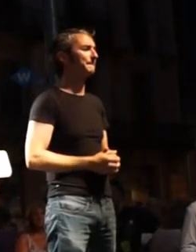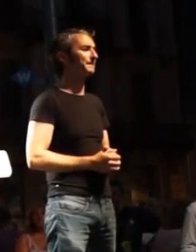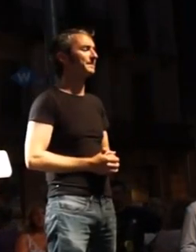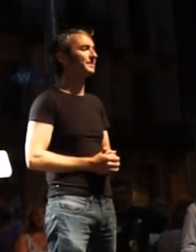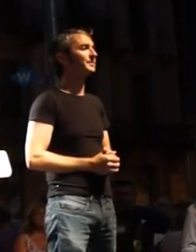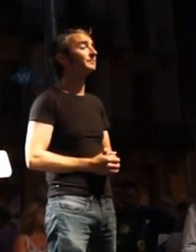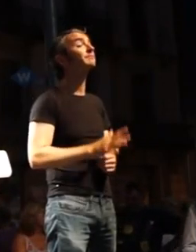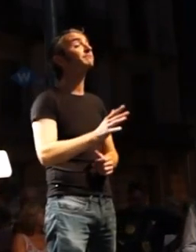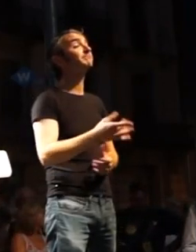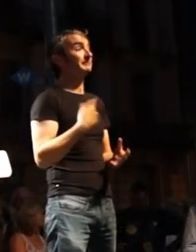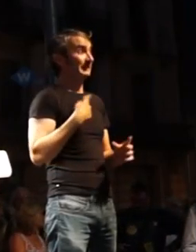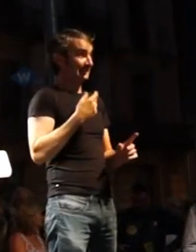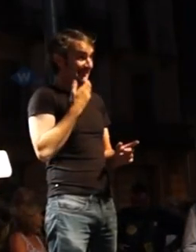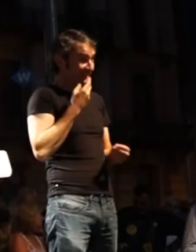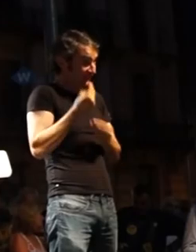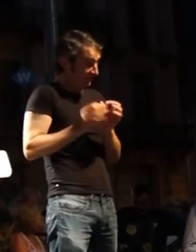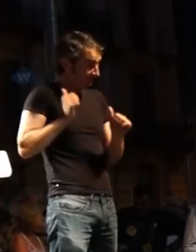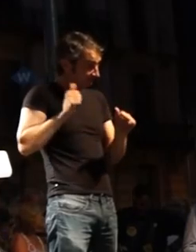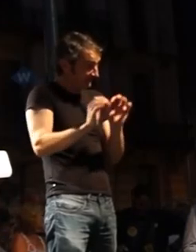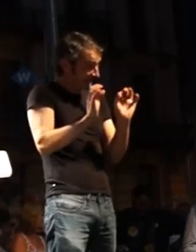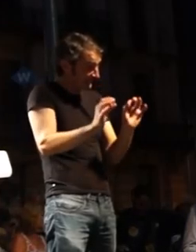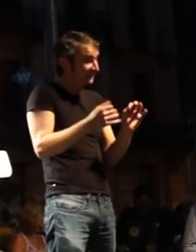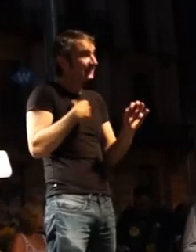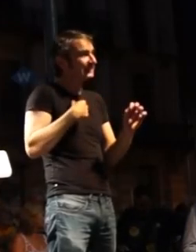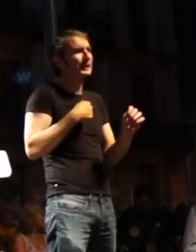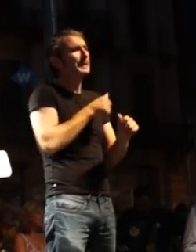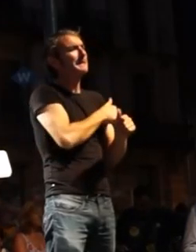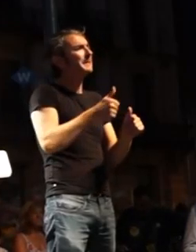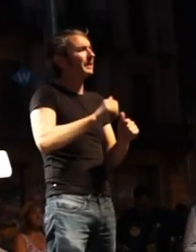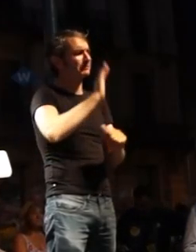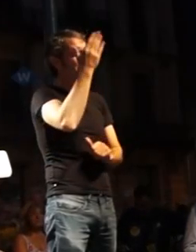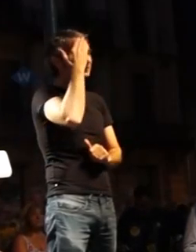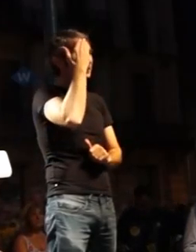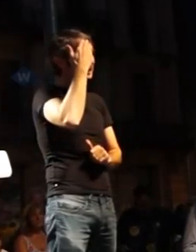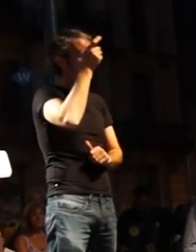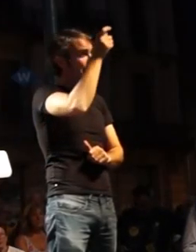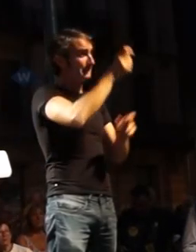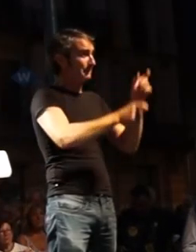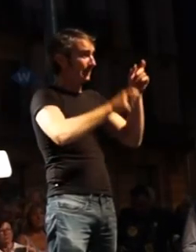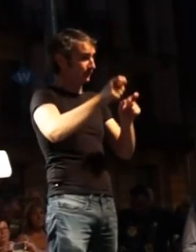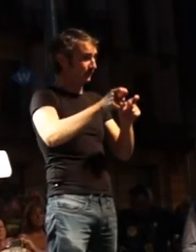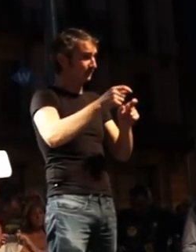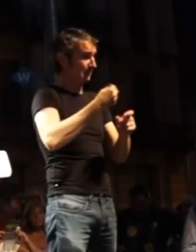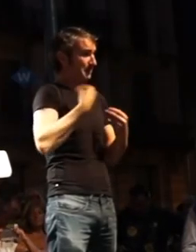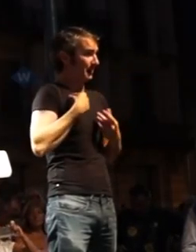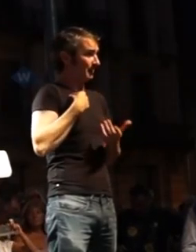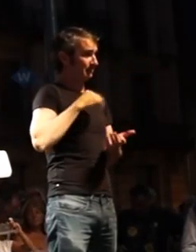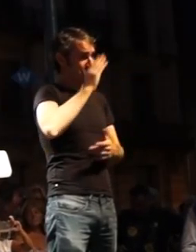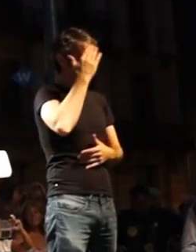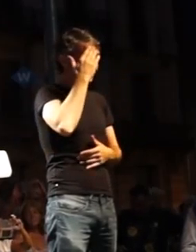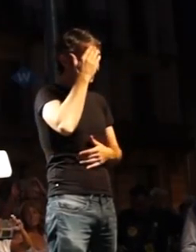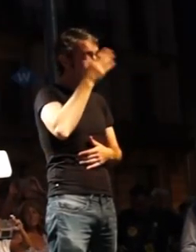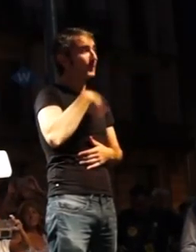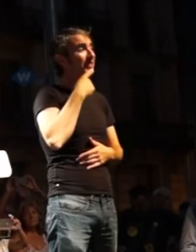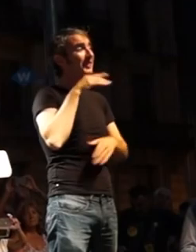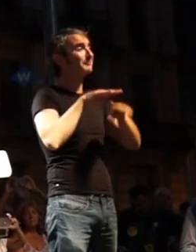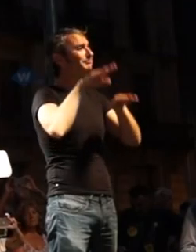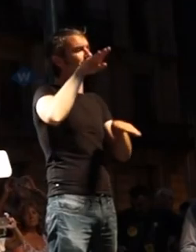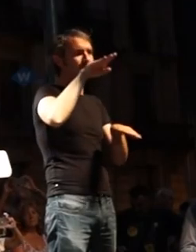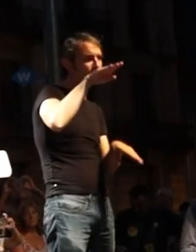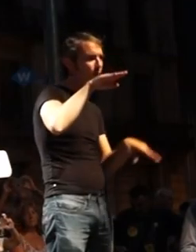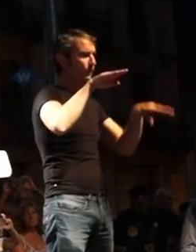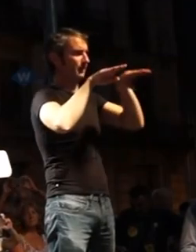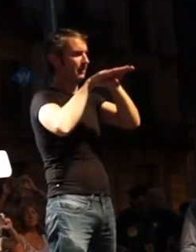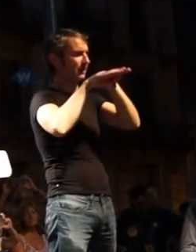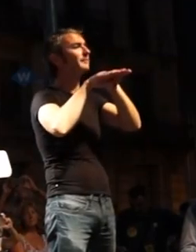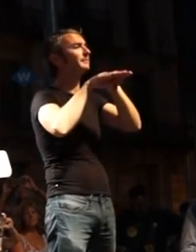I només així, només posant la vida de les persones al centre i el benestar de les persones al centre, acabarem amb les desigualtats de gènere, perquè